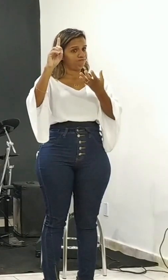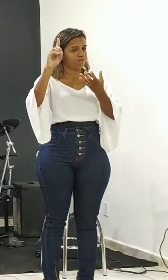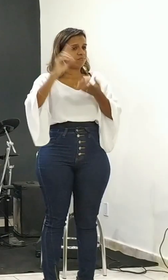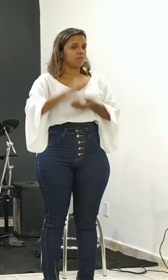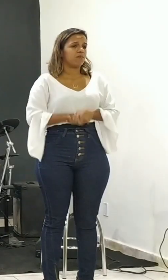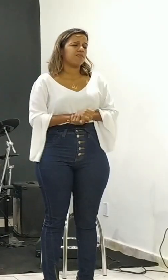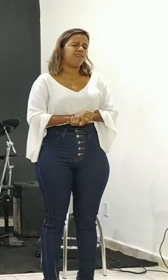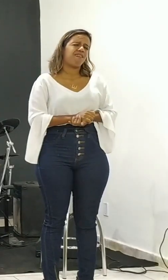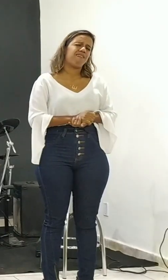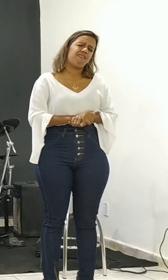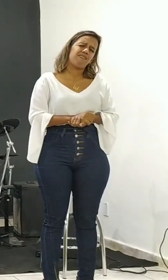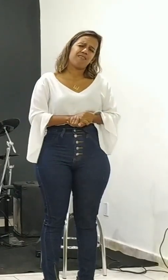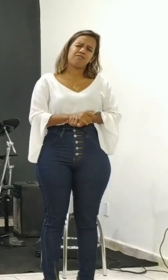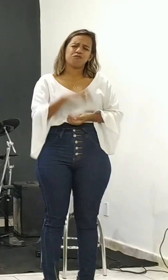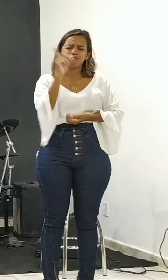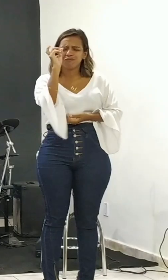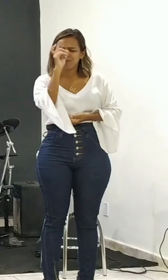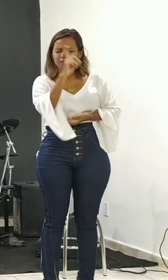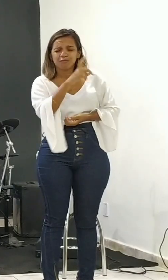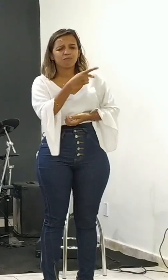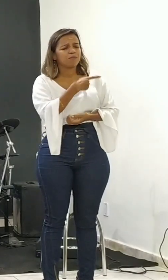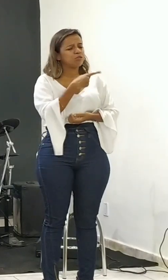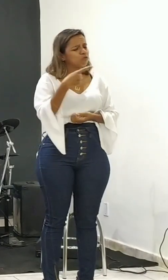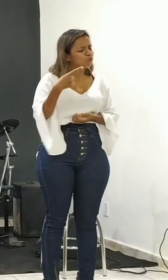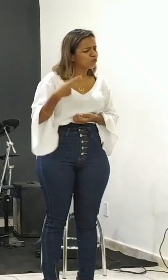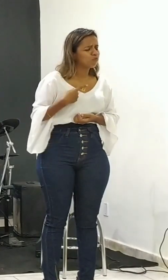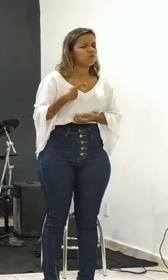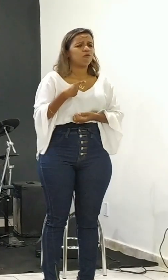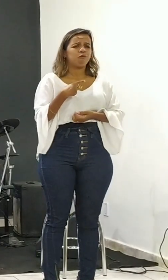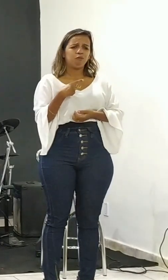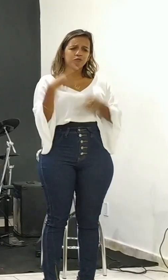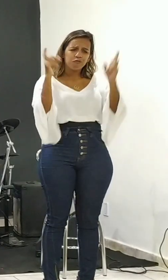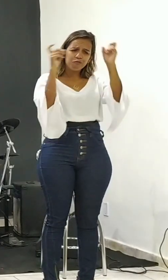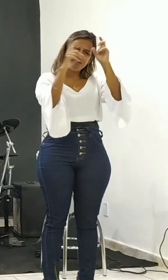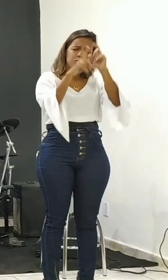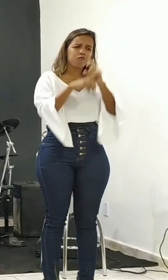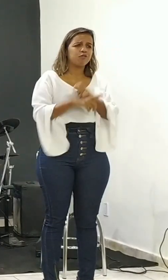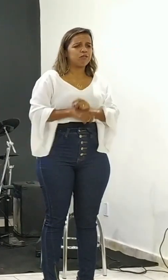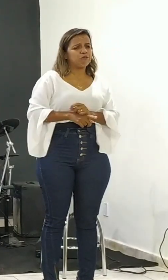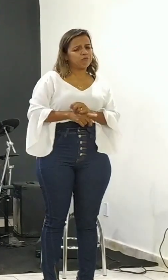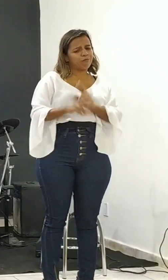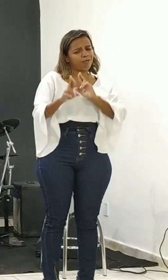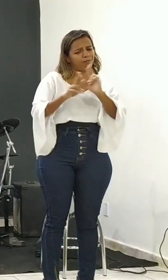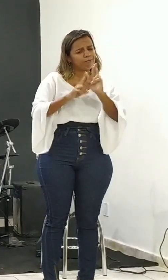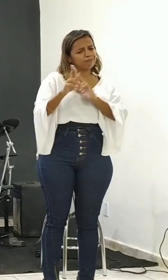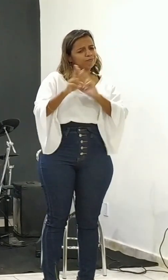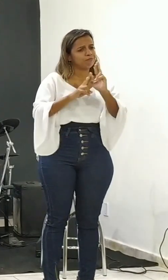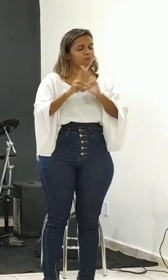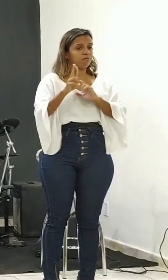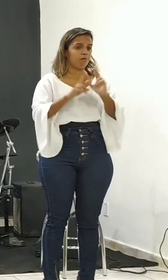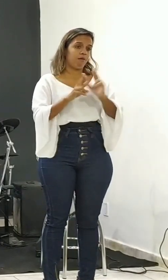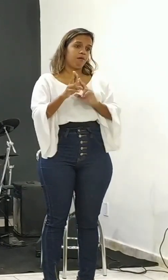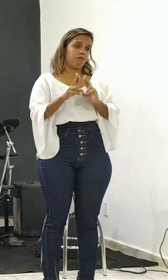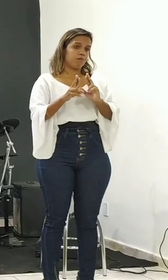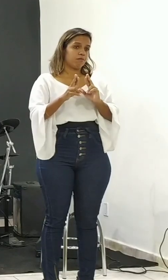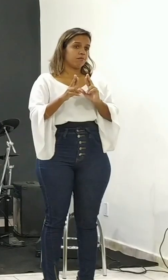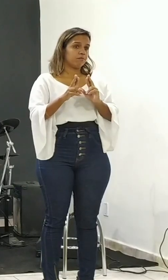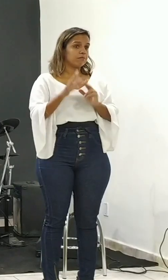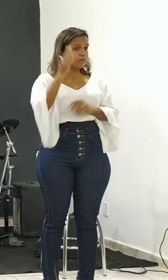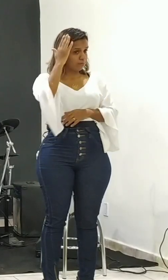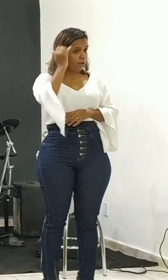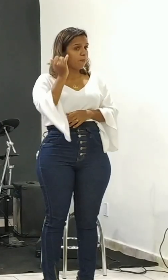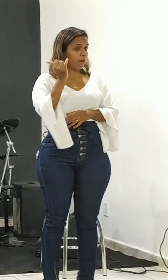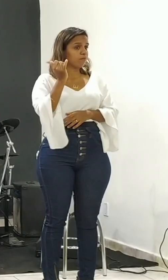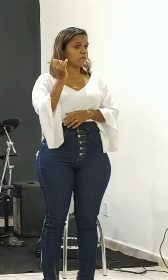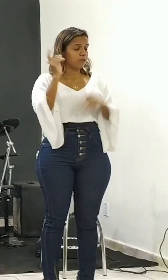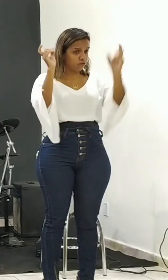Ah, pastor, mas não é fácil. Não é. Não é para ser fácil. Se fosse para ser fácil, né, não seria de Deus, porque tudo